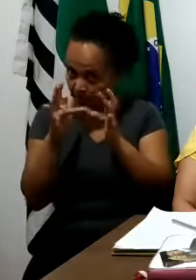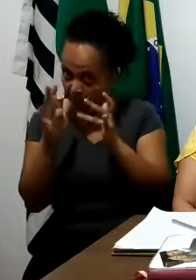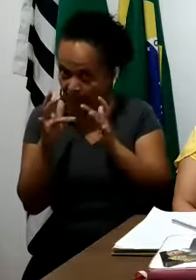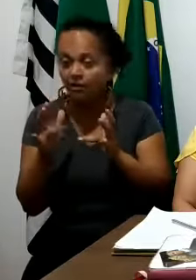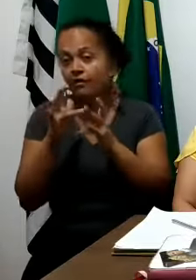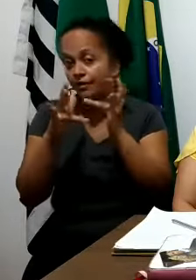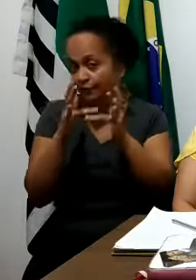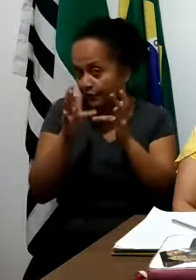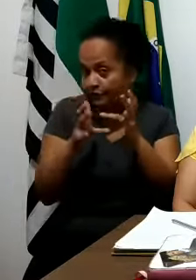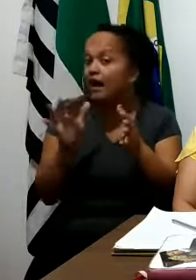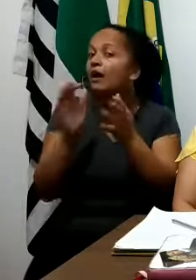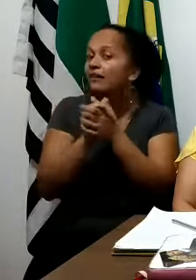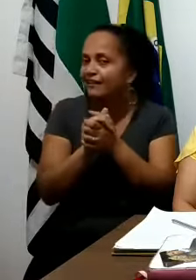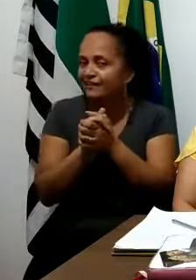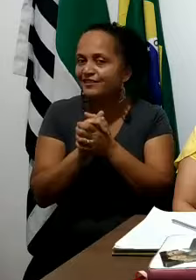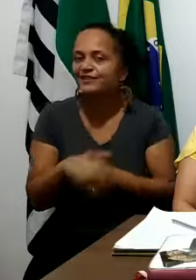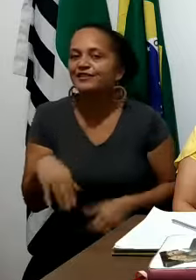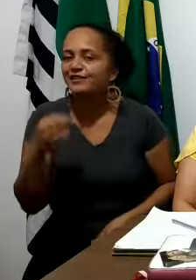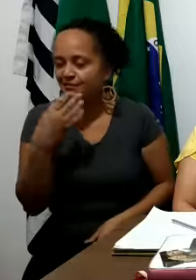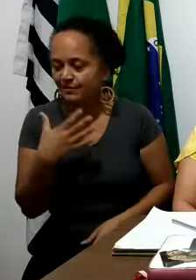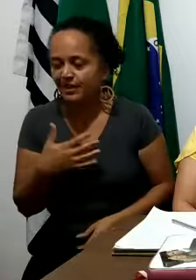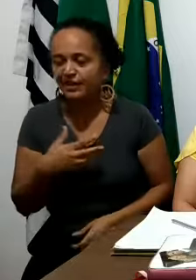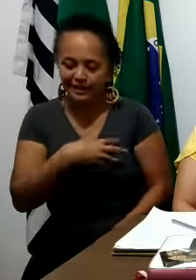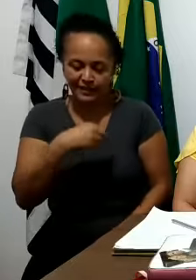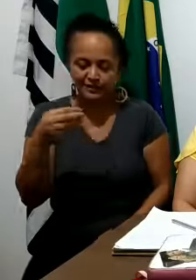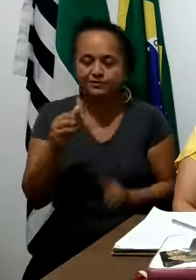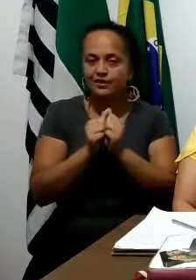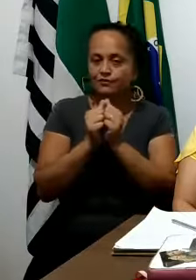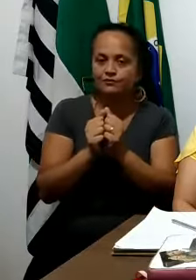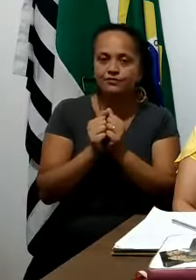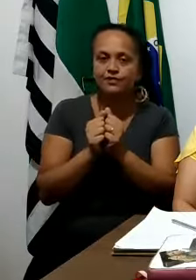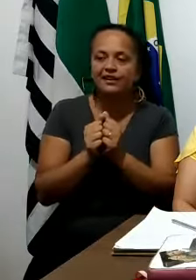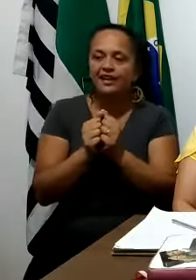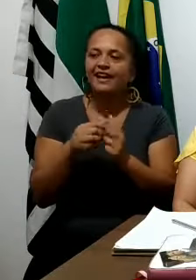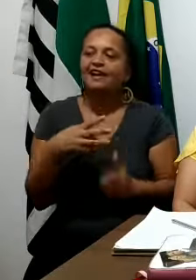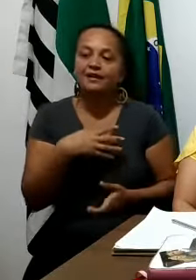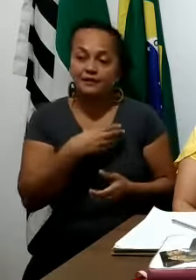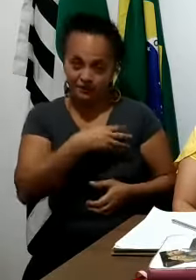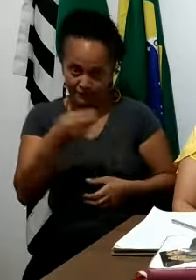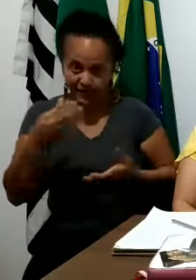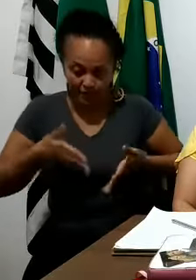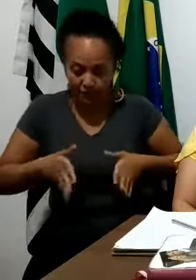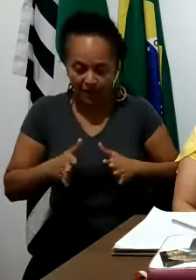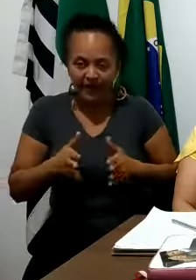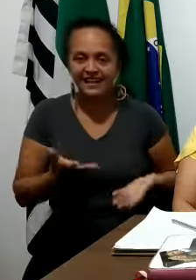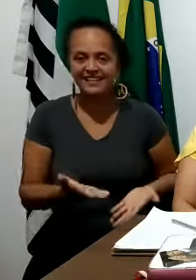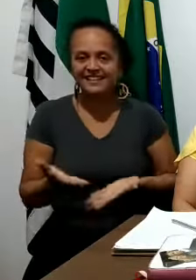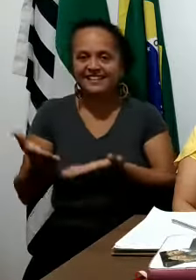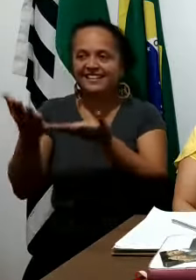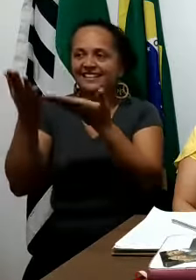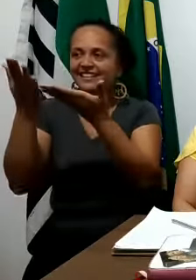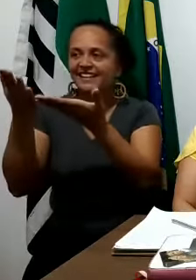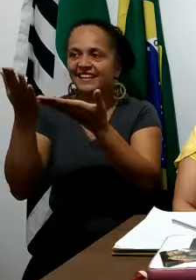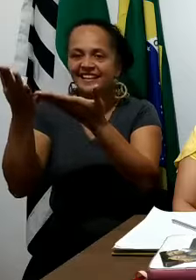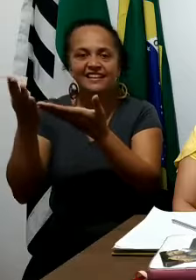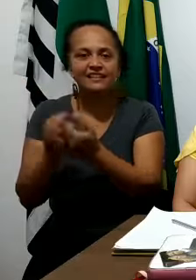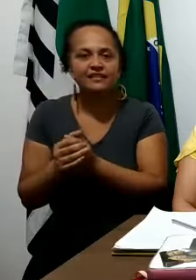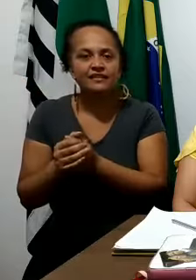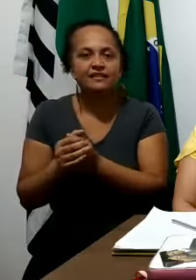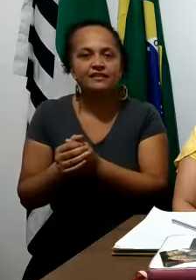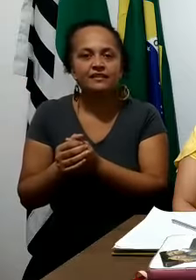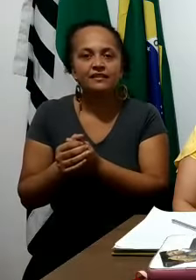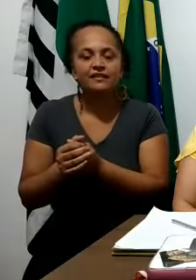da vida, tal. Aí volta para casa, irmãos, e acabou. E aí a gente delega a vida espiritual daquela criança que a gente apresentou a